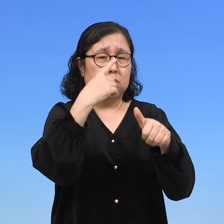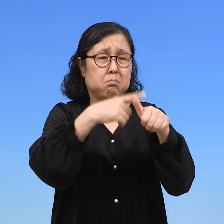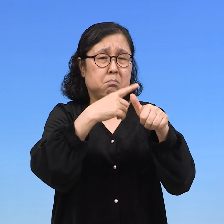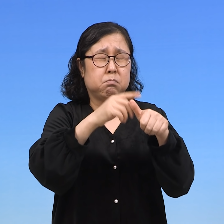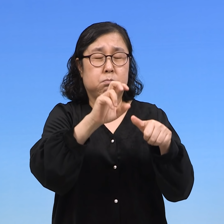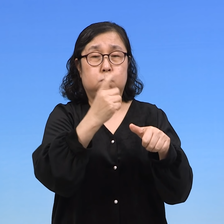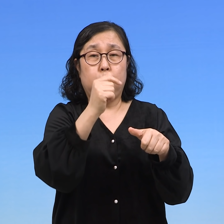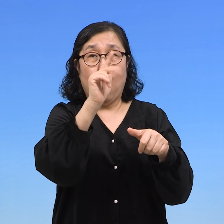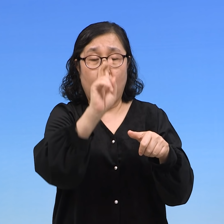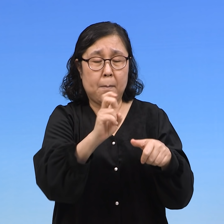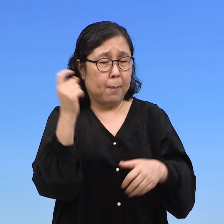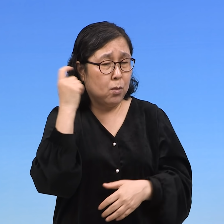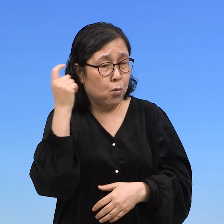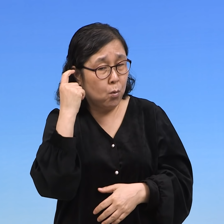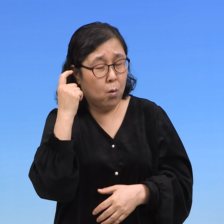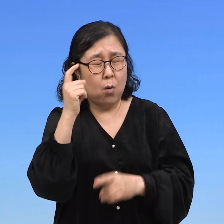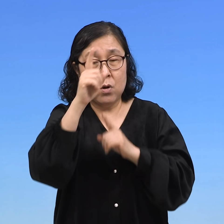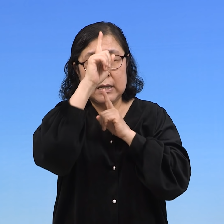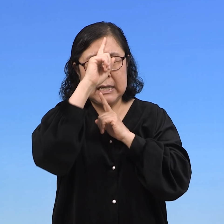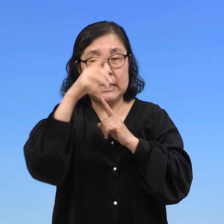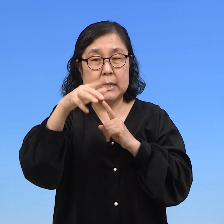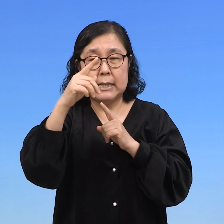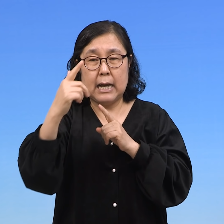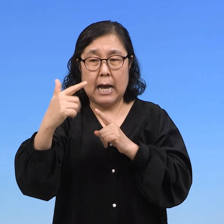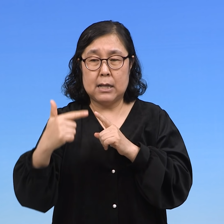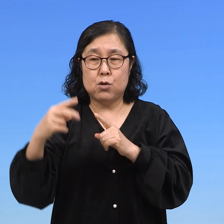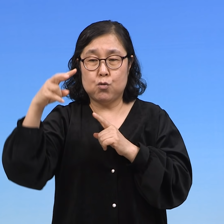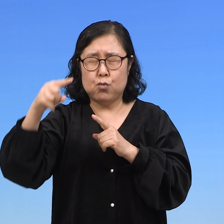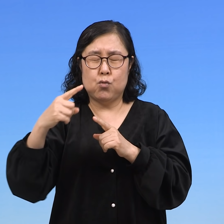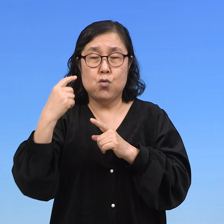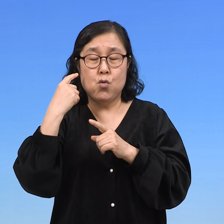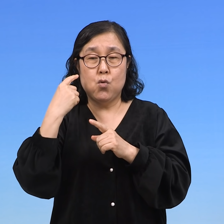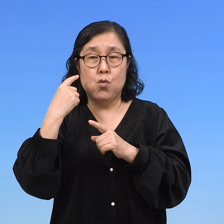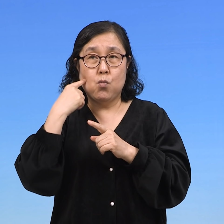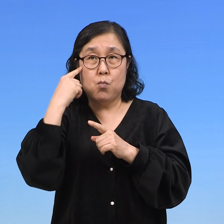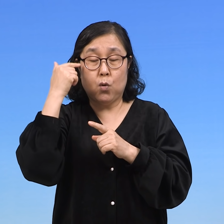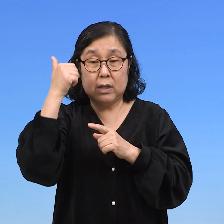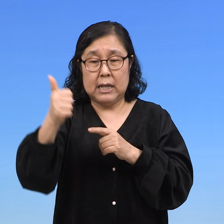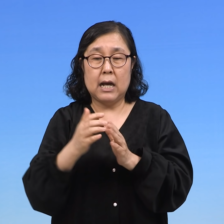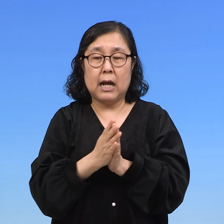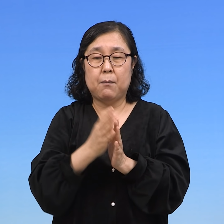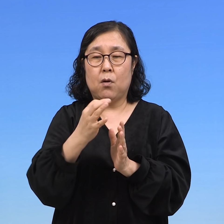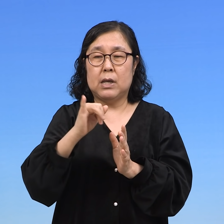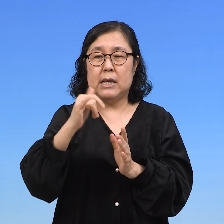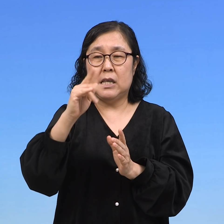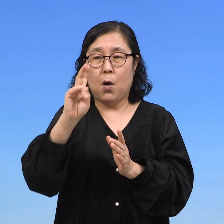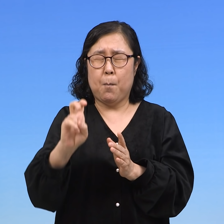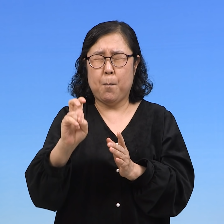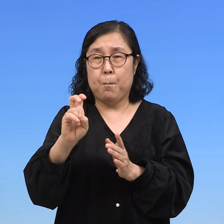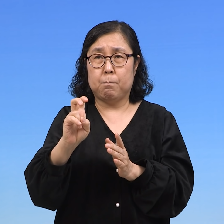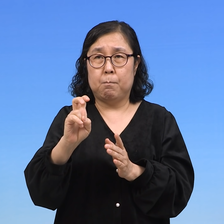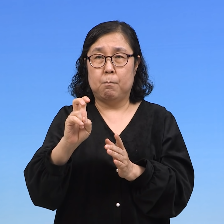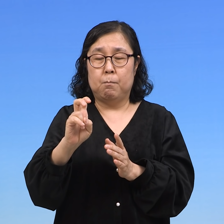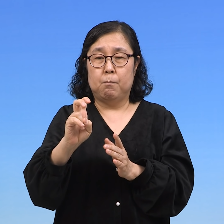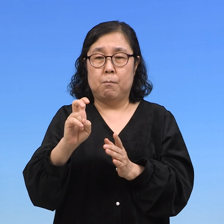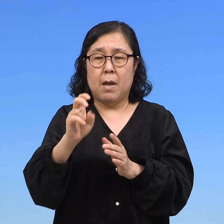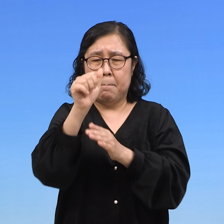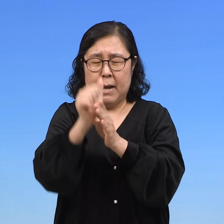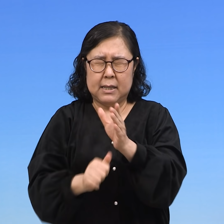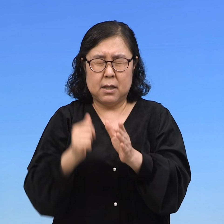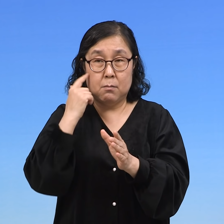글 그거를 듣고 아니 이 천수 목사가 친동성애 자라네 이념에 찌든 무슨 목사라네 뭐